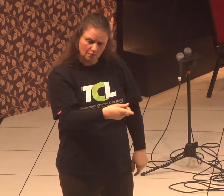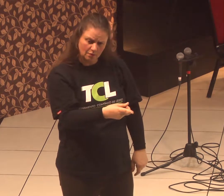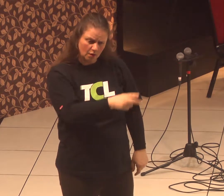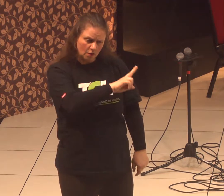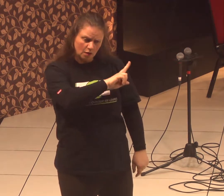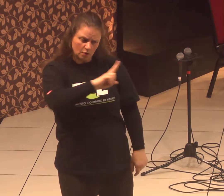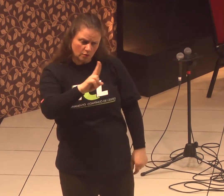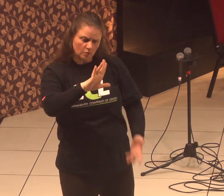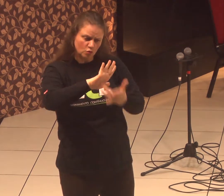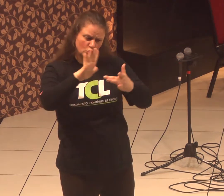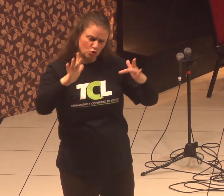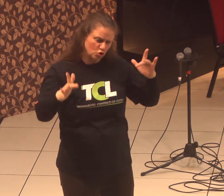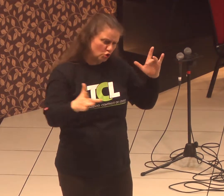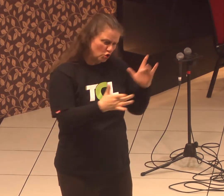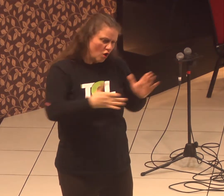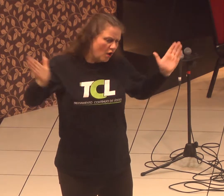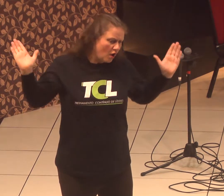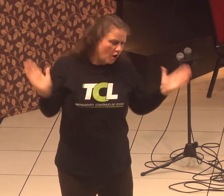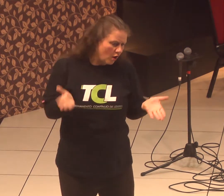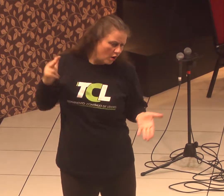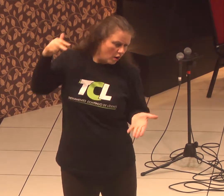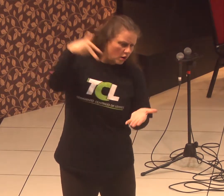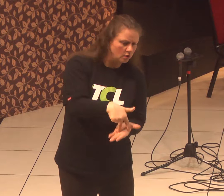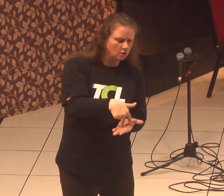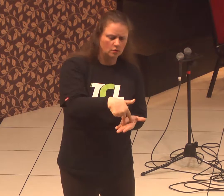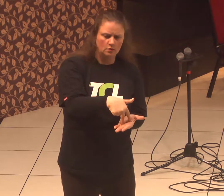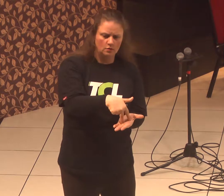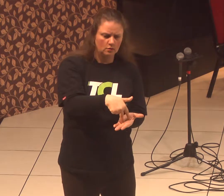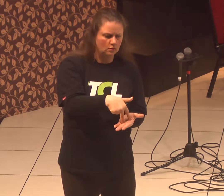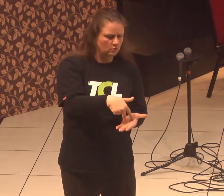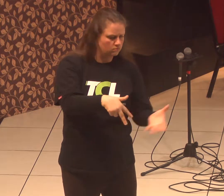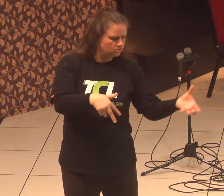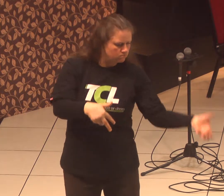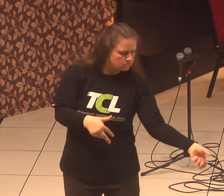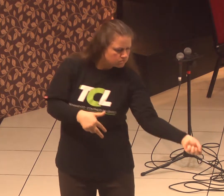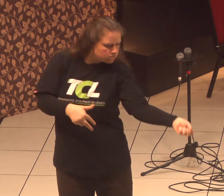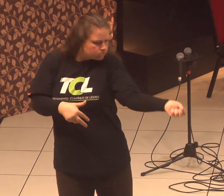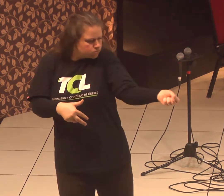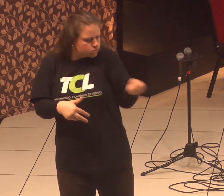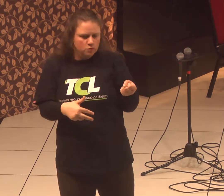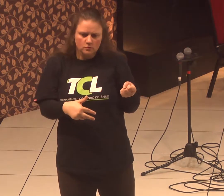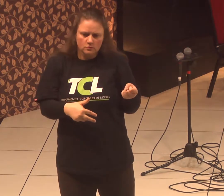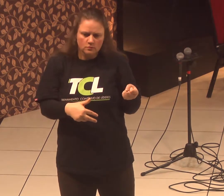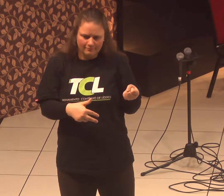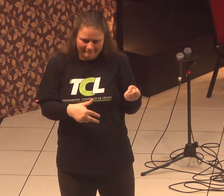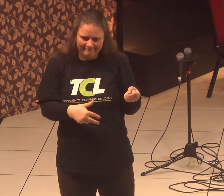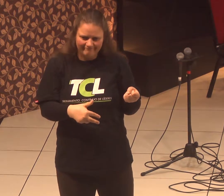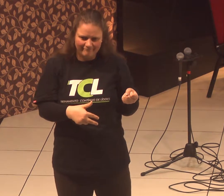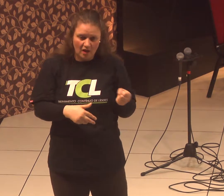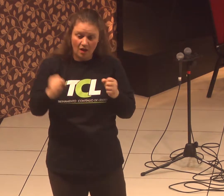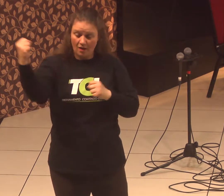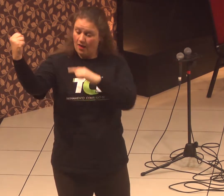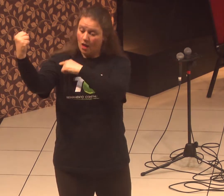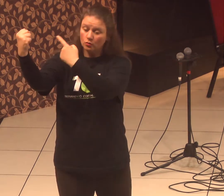ministraram a cura, colocaram o nome de Jesus sobre aquela situação, vieram com essa